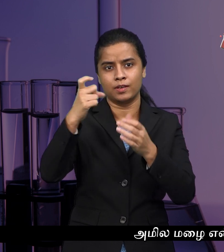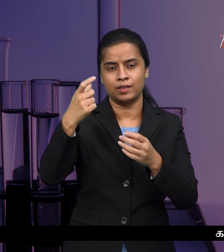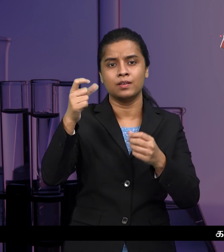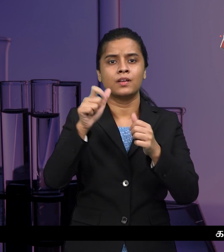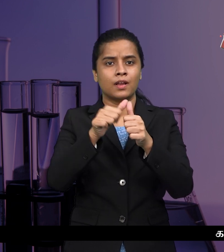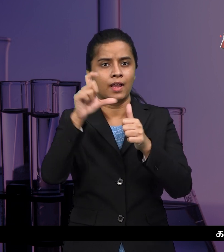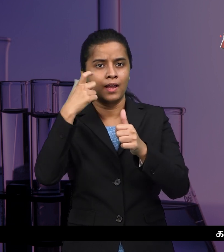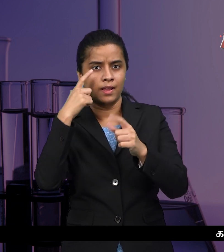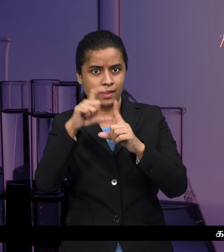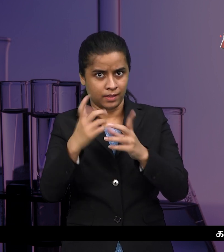கந்தக அமிலம்